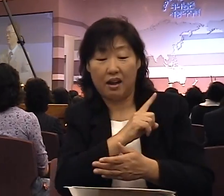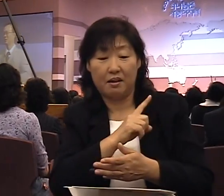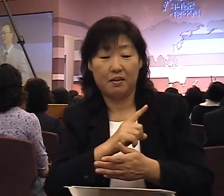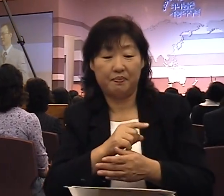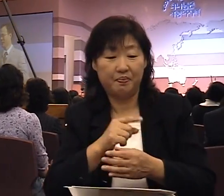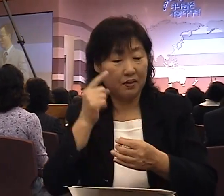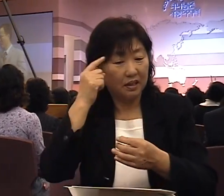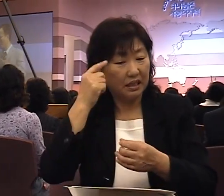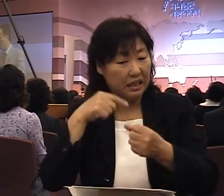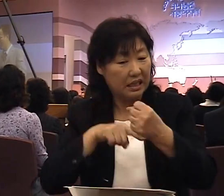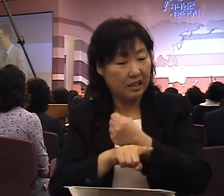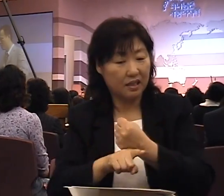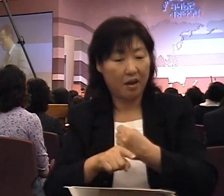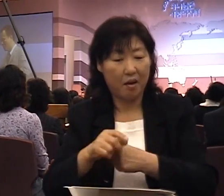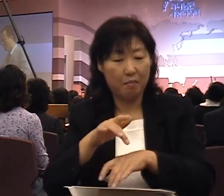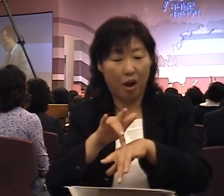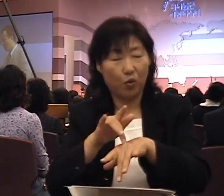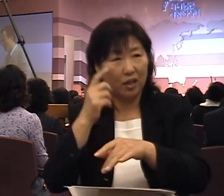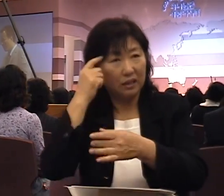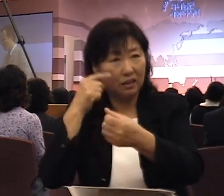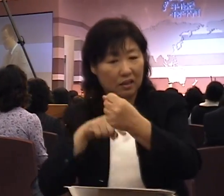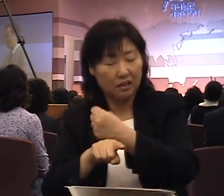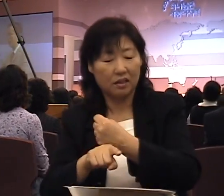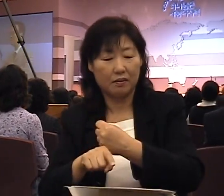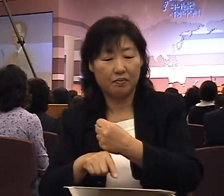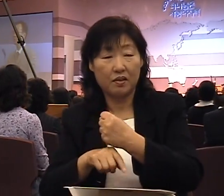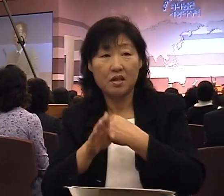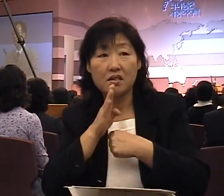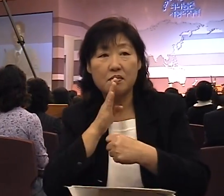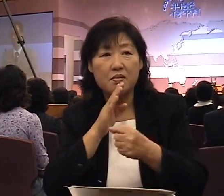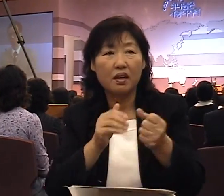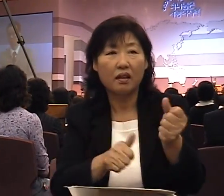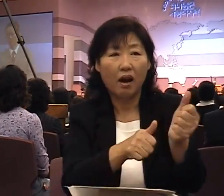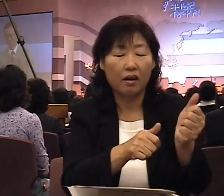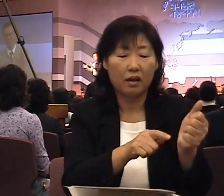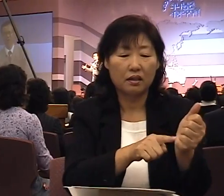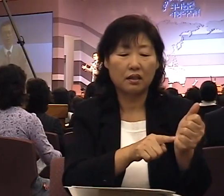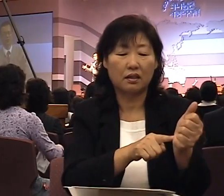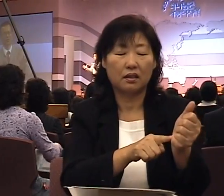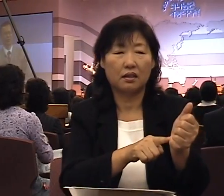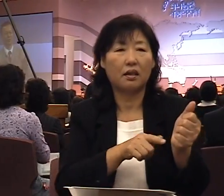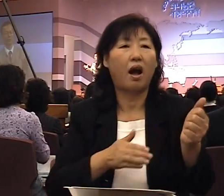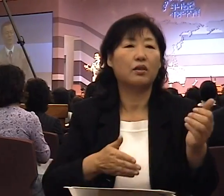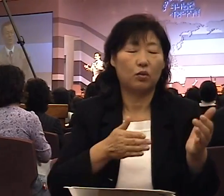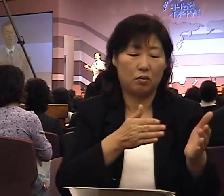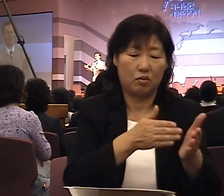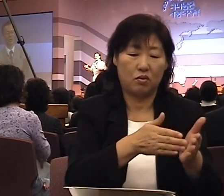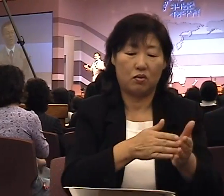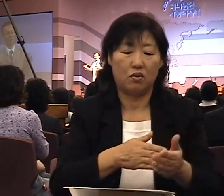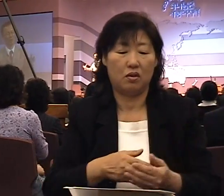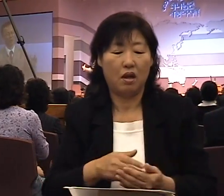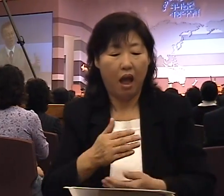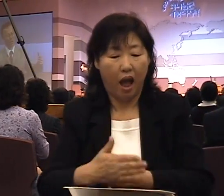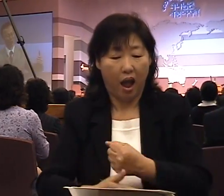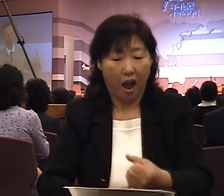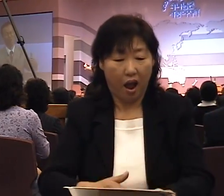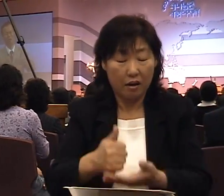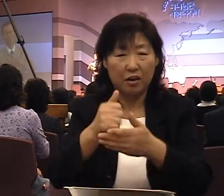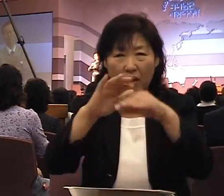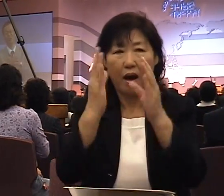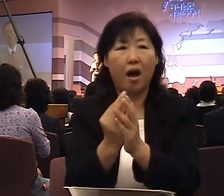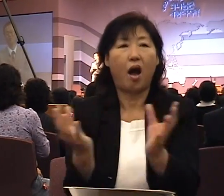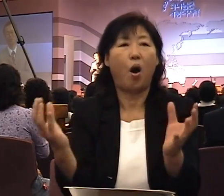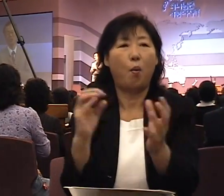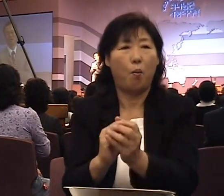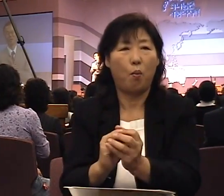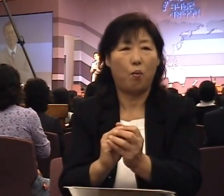뜻을, 그 마귀의 뜻을 정말 따라가게 하는 그러한 요소가 되었지만, 그것까지 하나님이 다